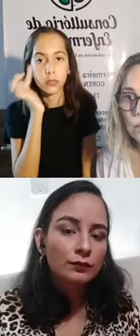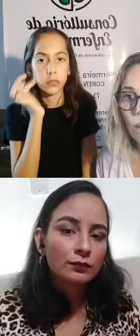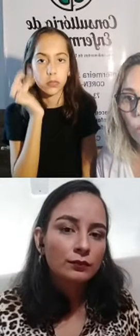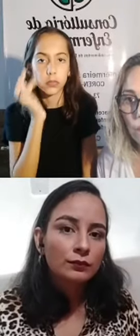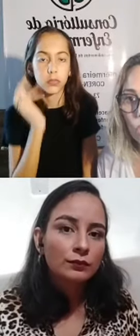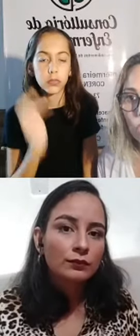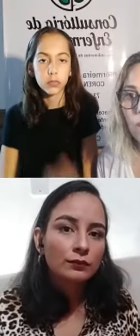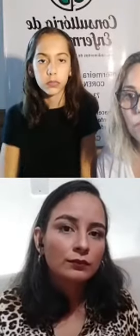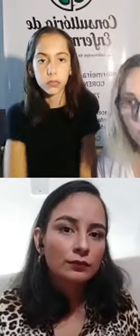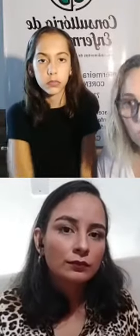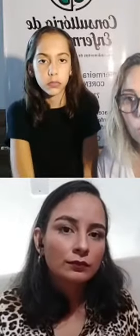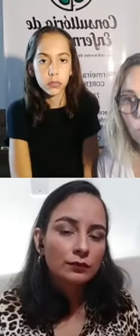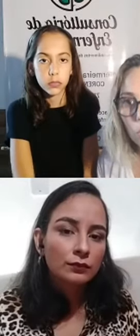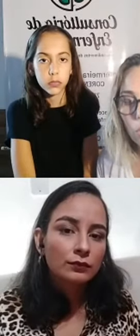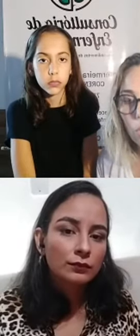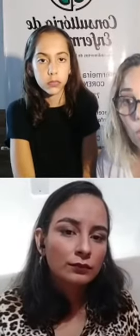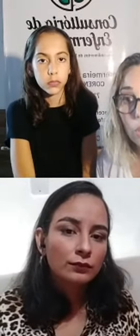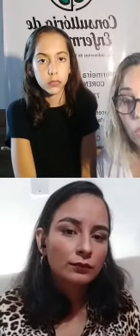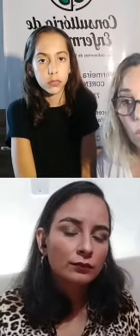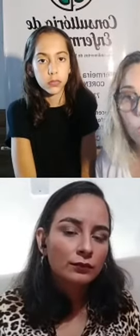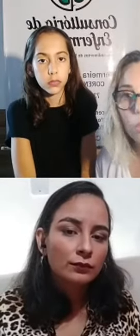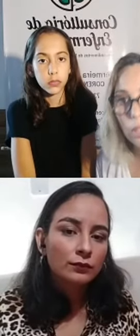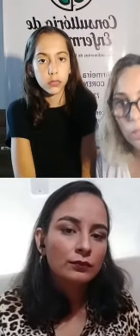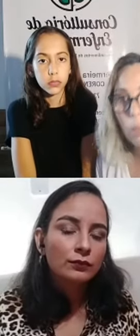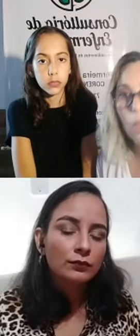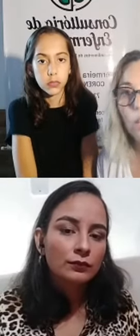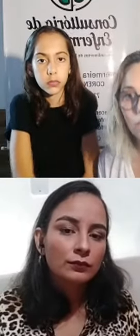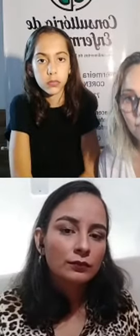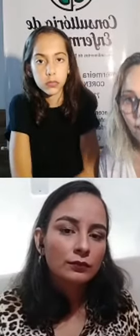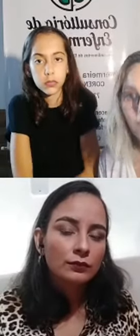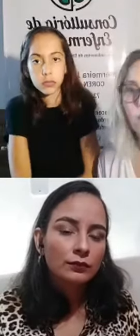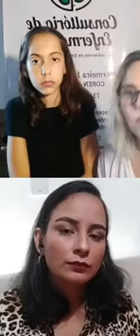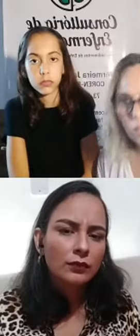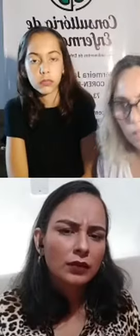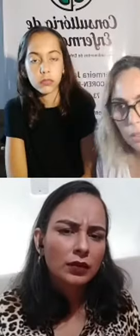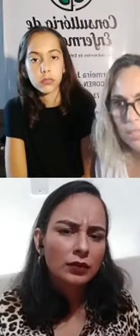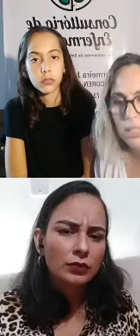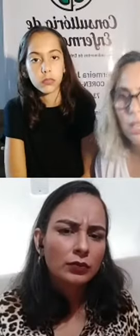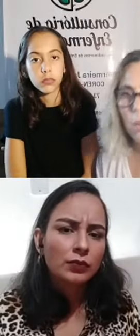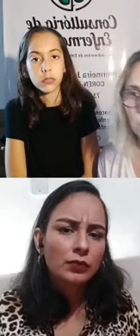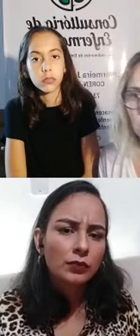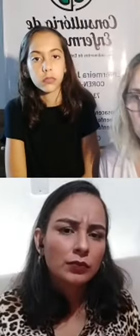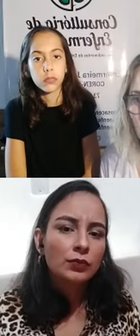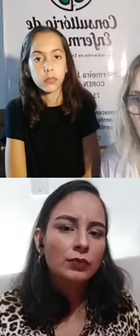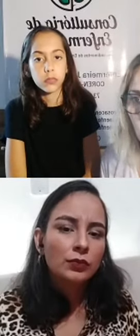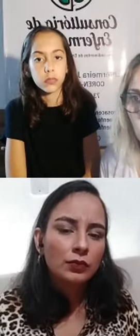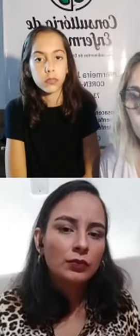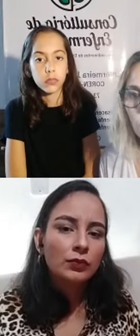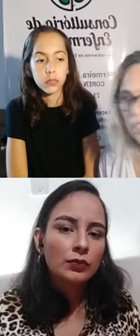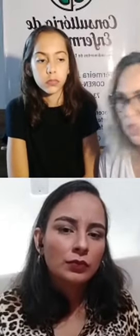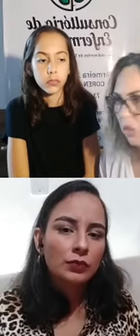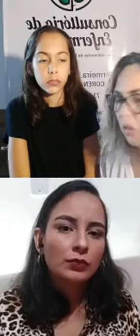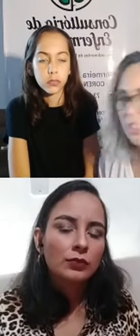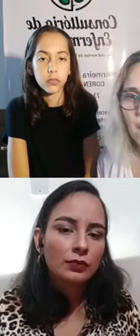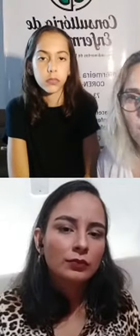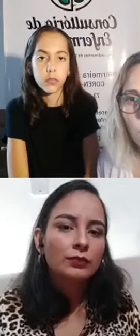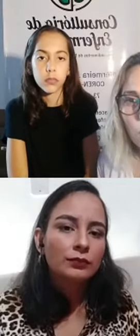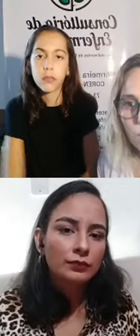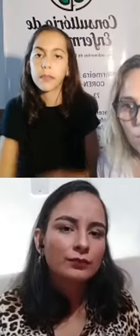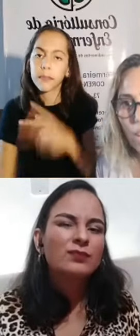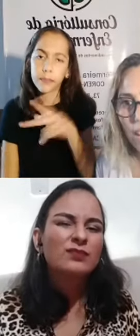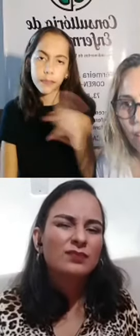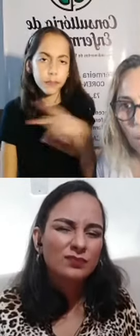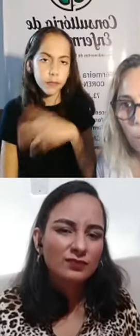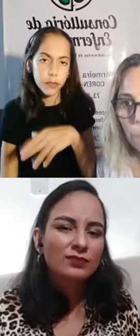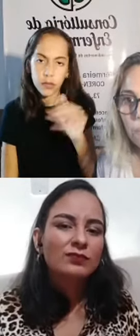coisas realmente afligem muito nós, todos, seres humanos, né? Tanto da educação quanto da saúde, professores, alunos,